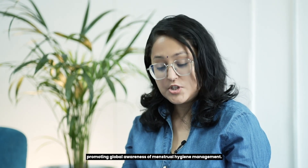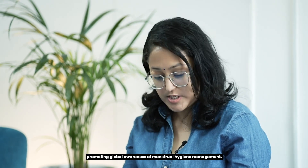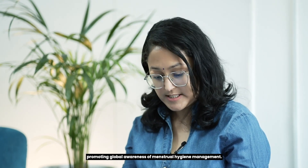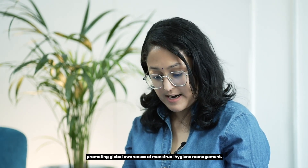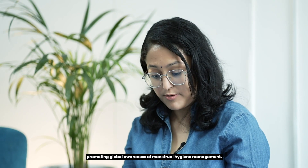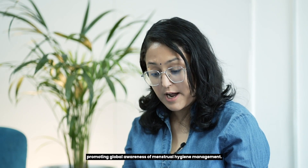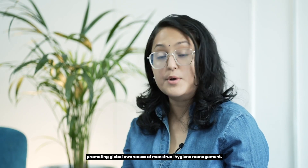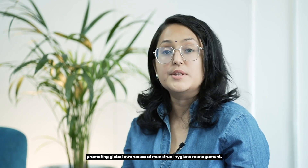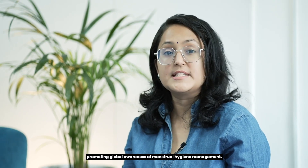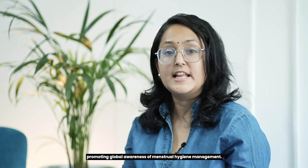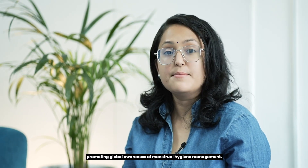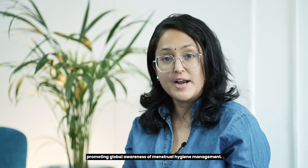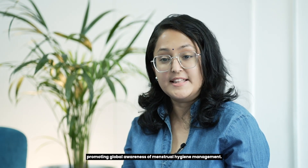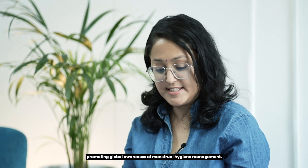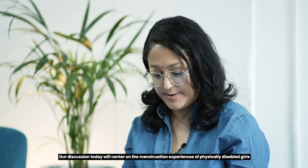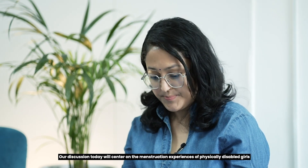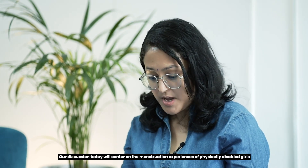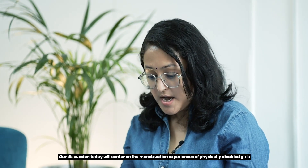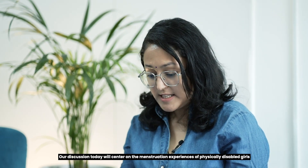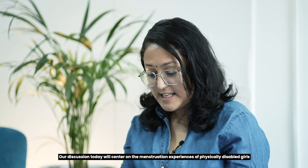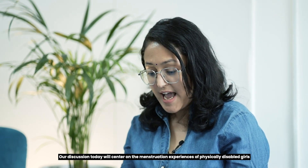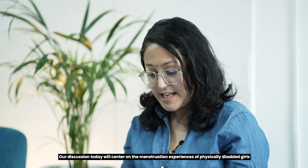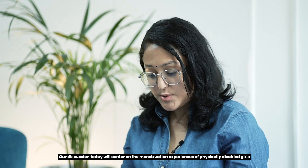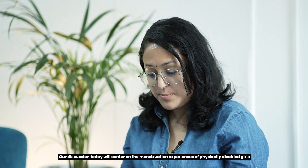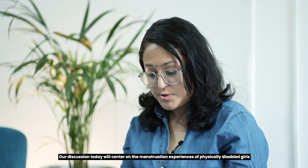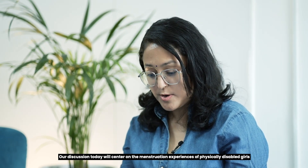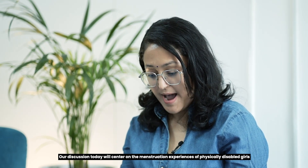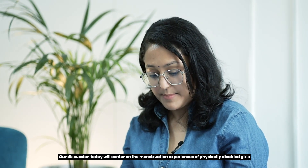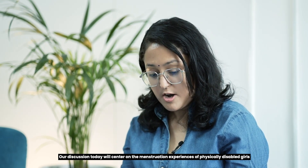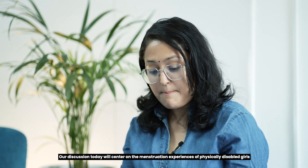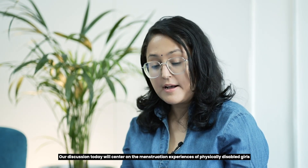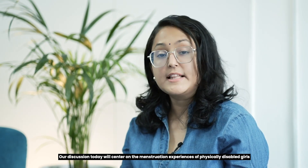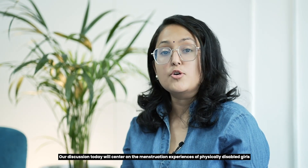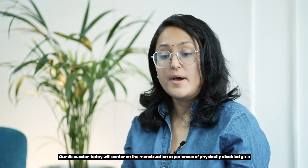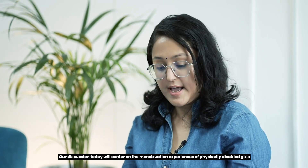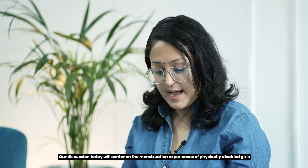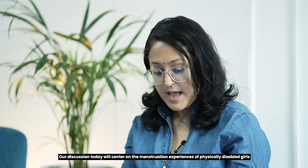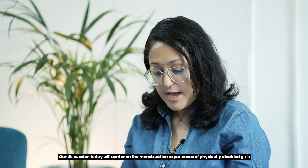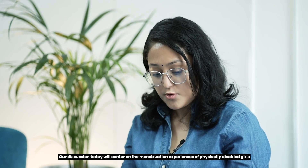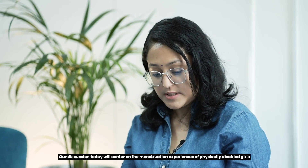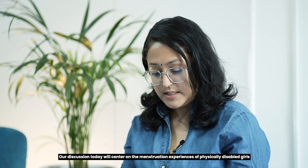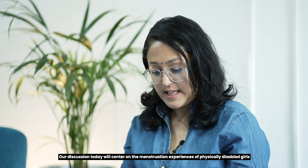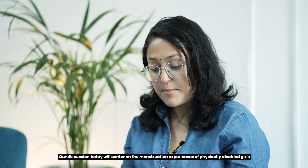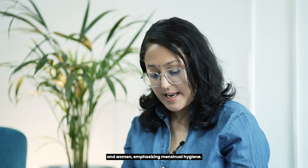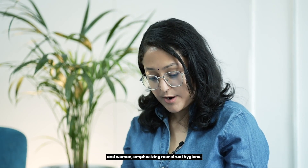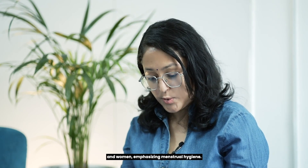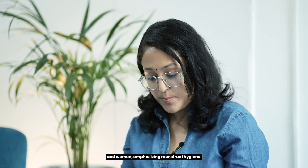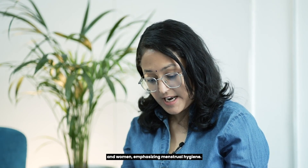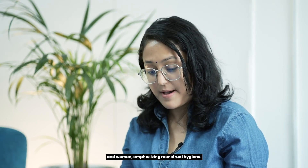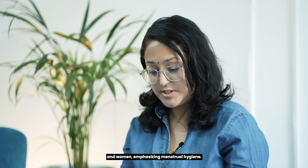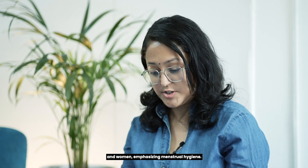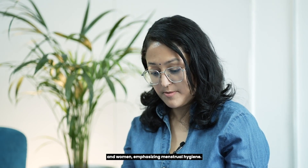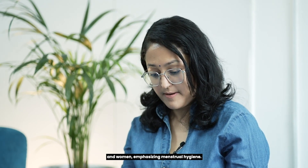र जनचेतना फैलाउने उद्देश्यले मनाइँदैछ। त्यसैले आजको एपिसोडमा हामी अपाङ्गता हुनुभएका युवती तथा